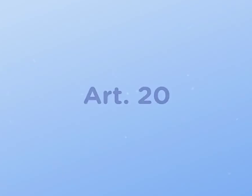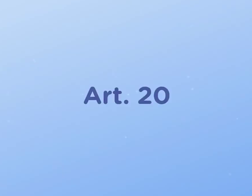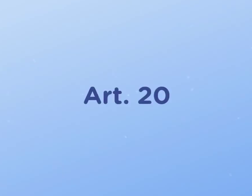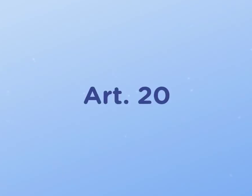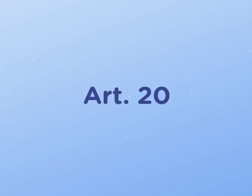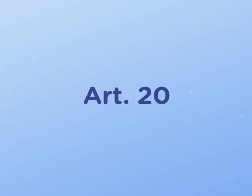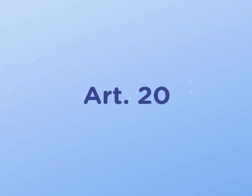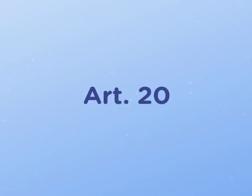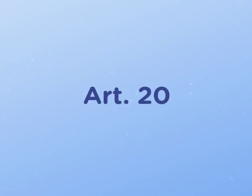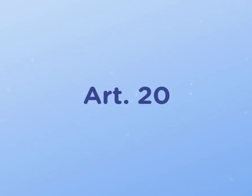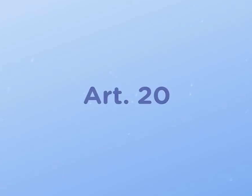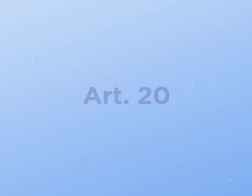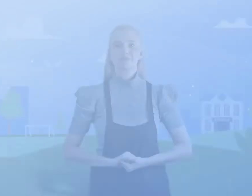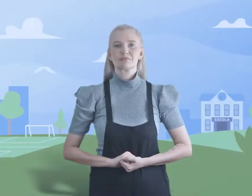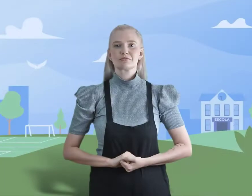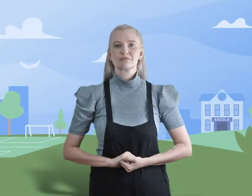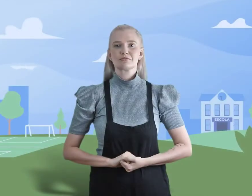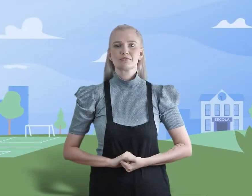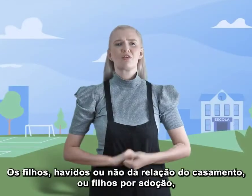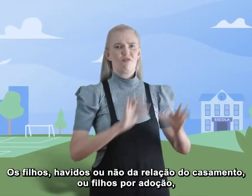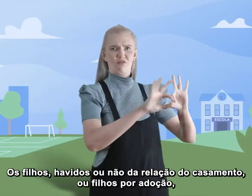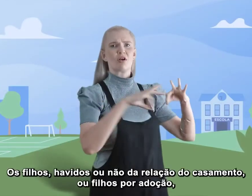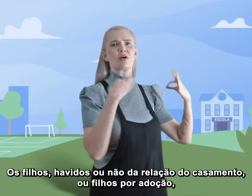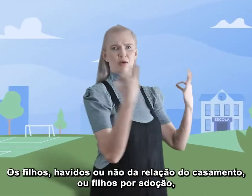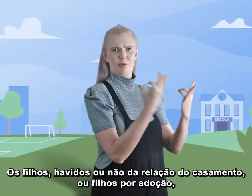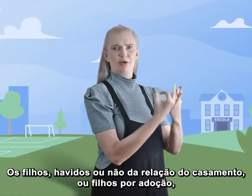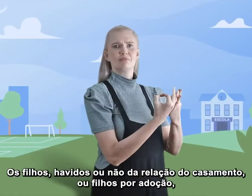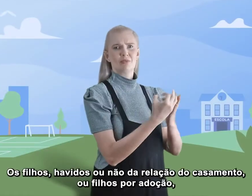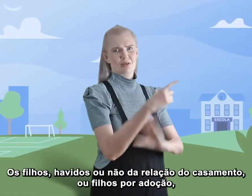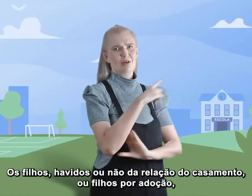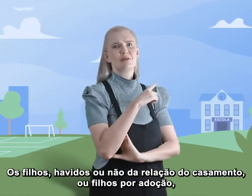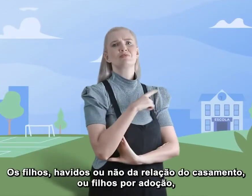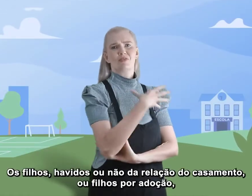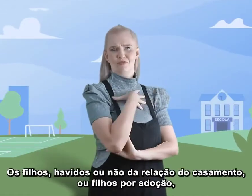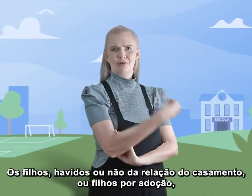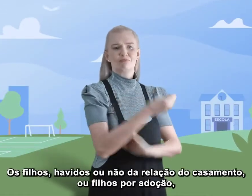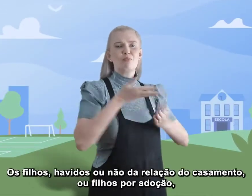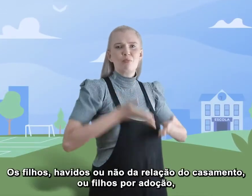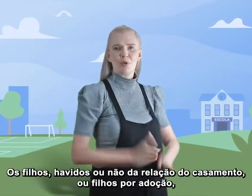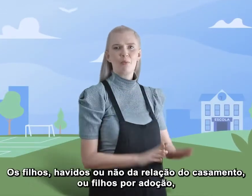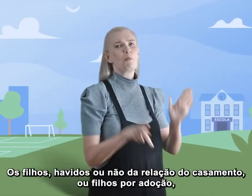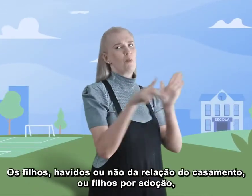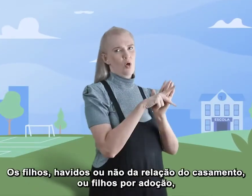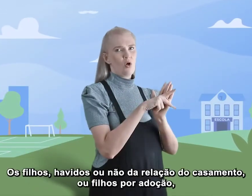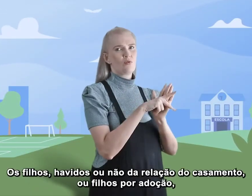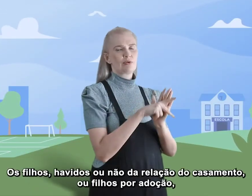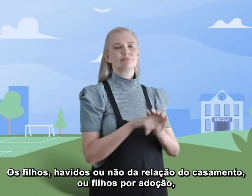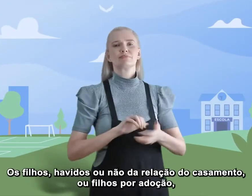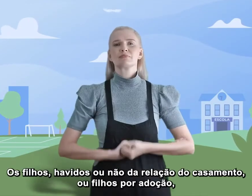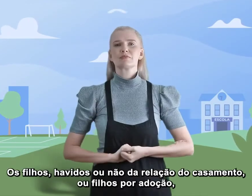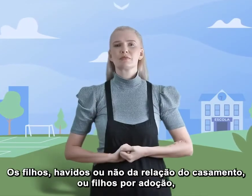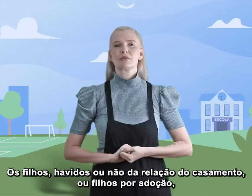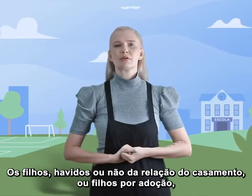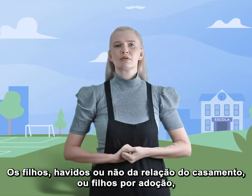Artigo 20. Os filhos, havidos ou não da relação do casamento, ou filhos